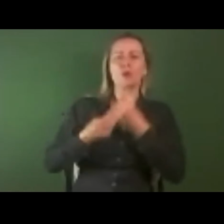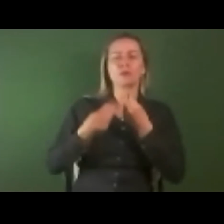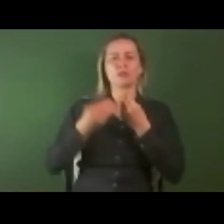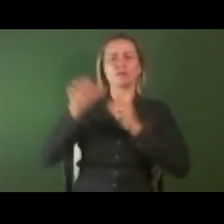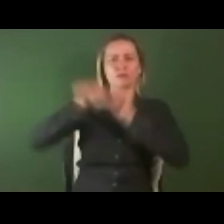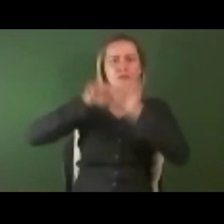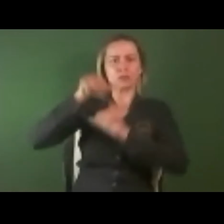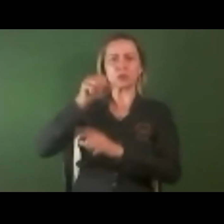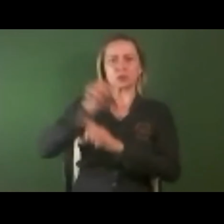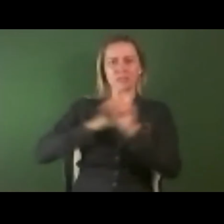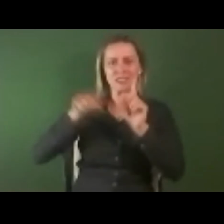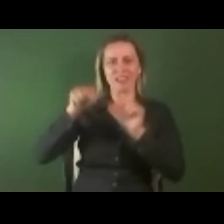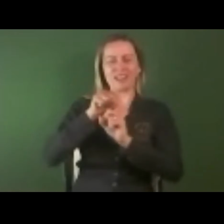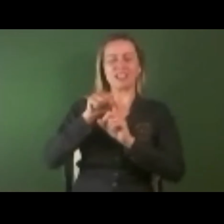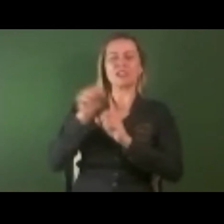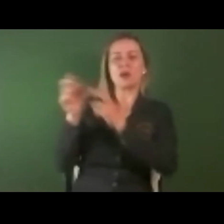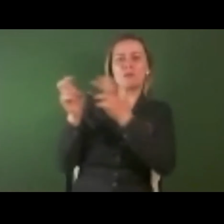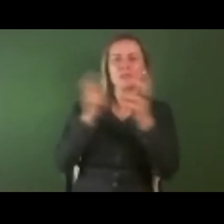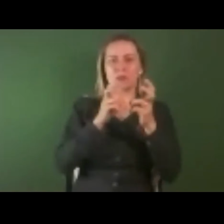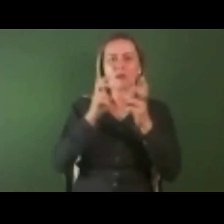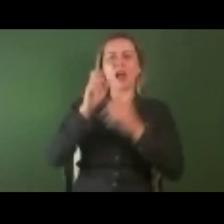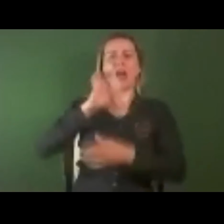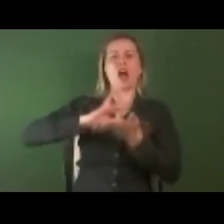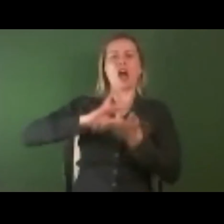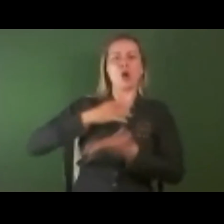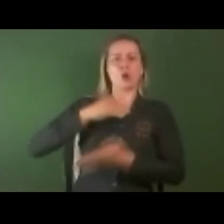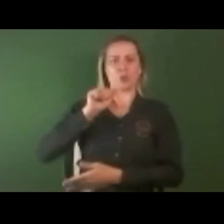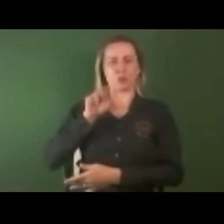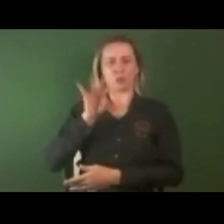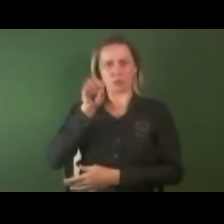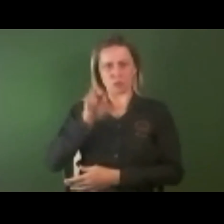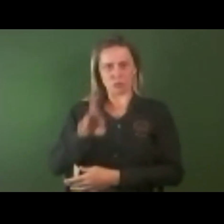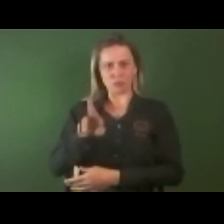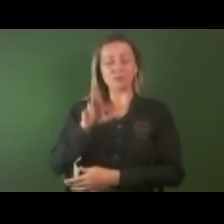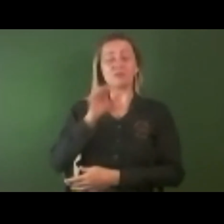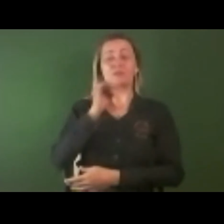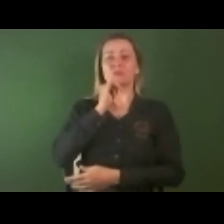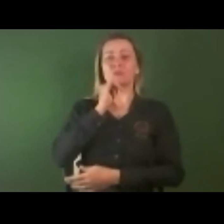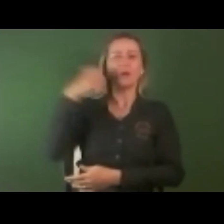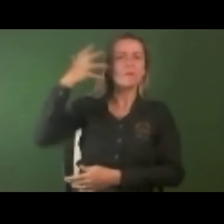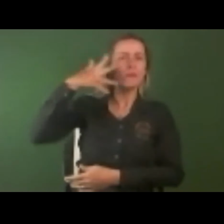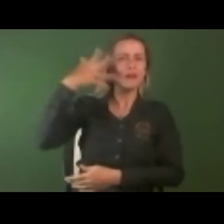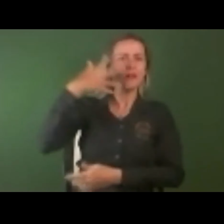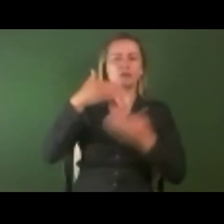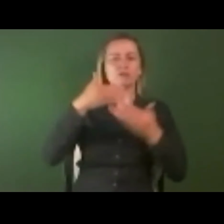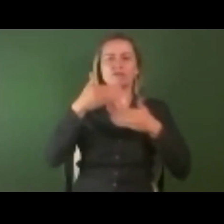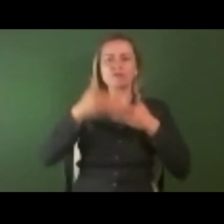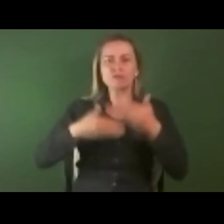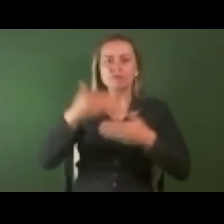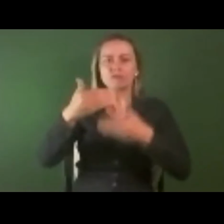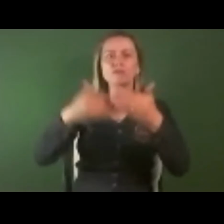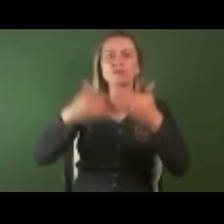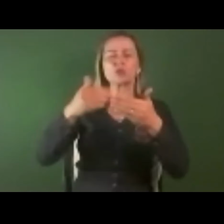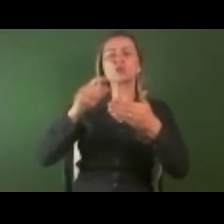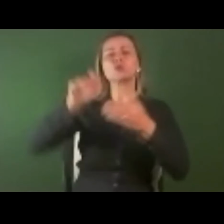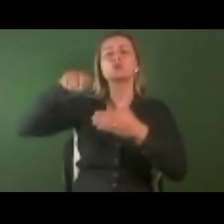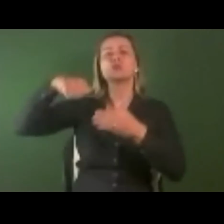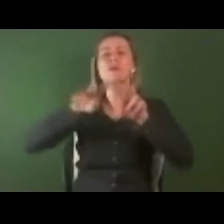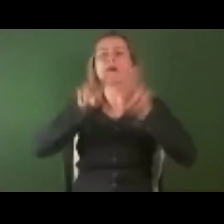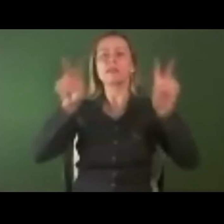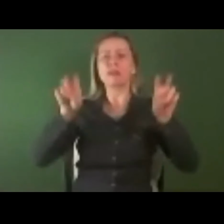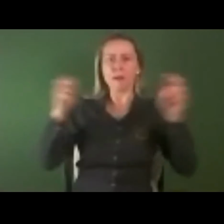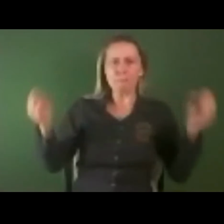sociedade através do olhar de seus autores. A palestra fará um breve percurso sobre o que as bombas provocaram na fotografia